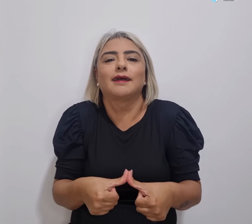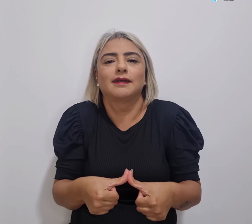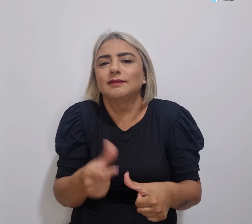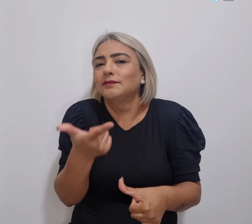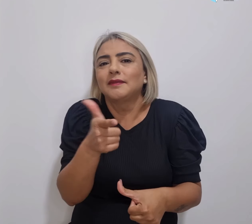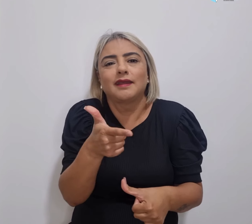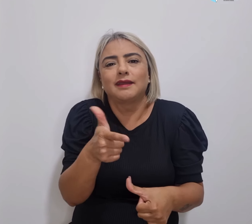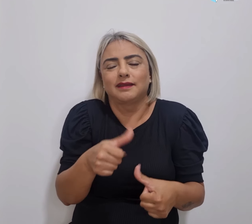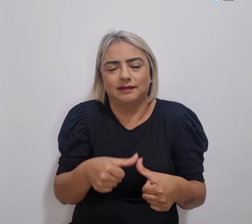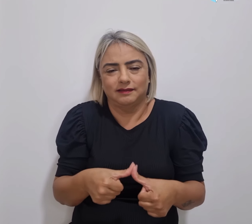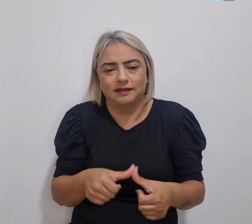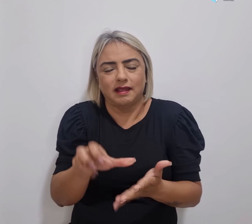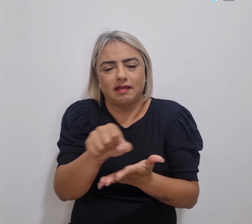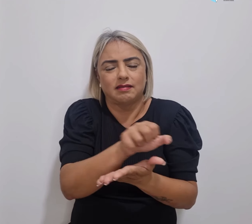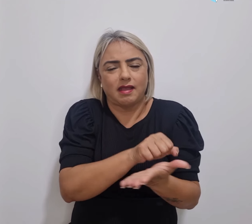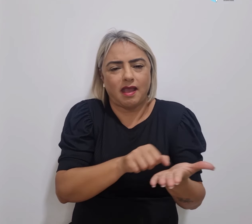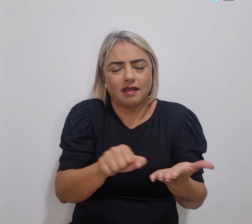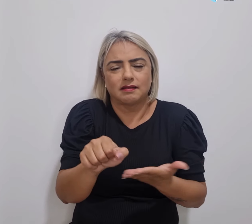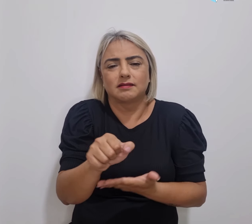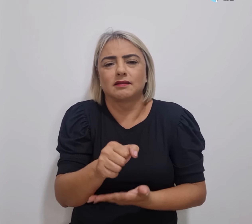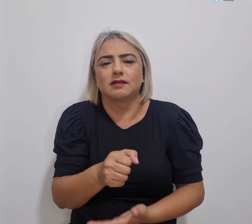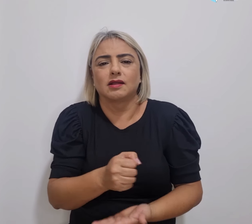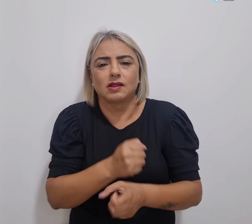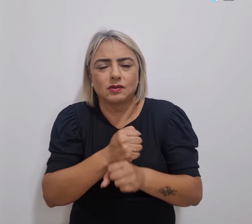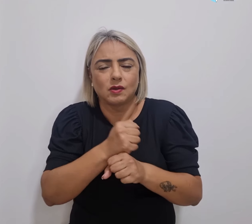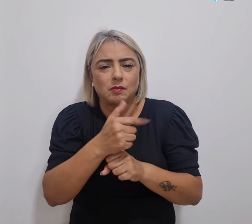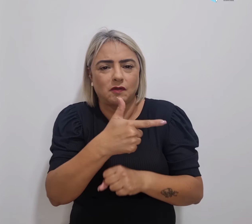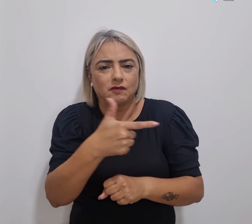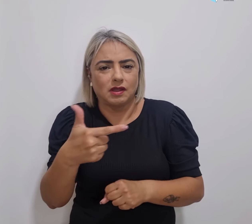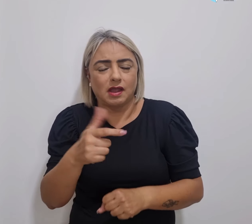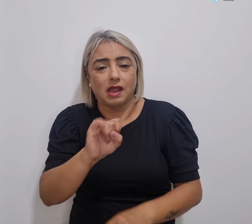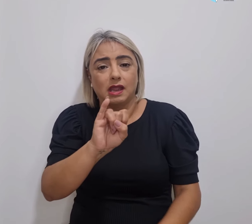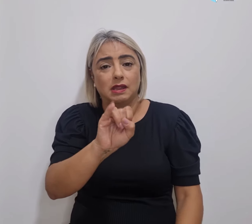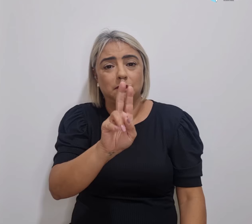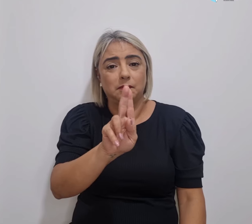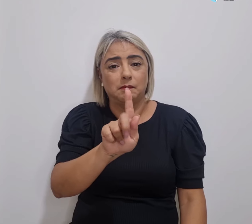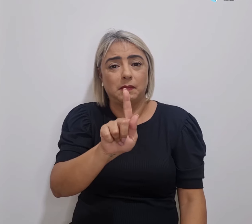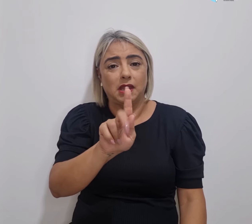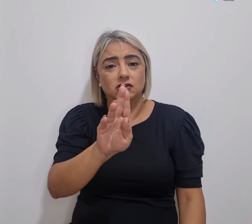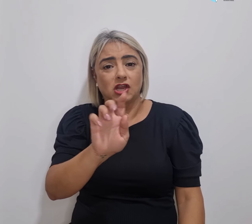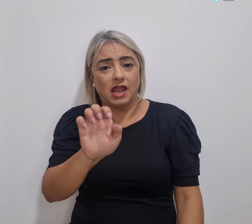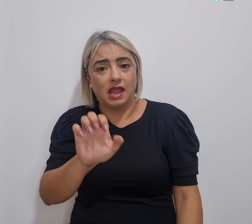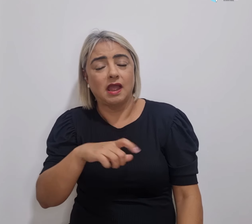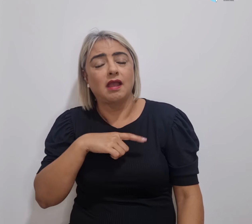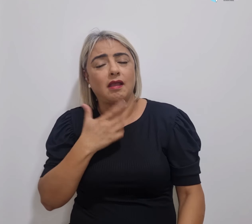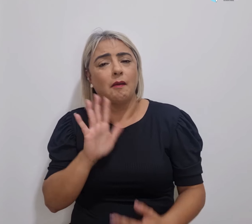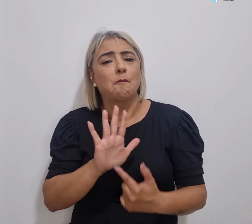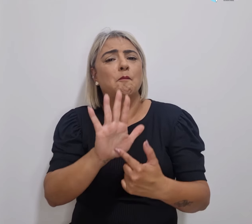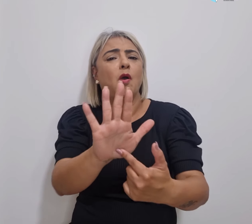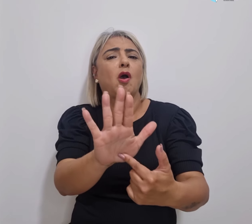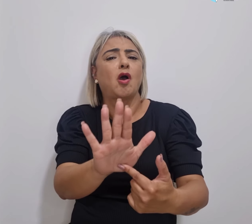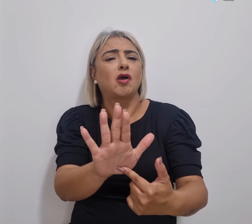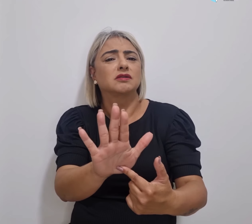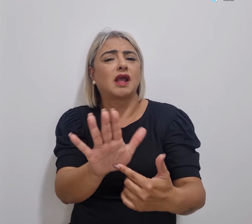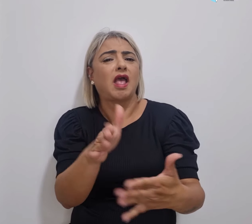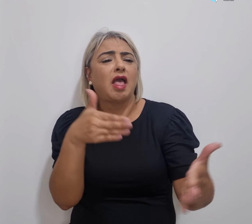Dados de 2022 do IBGE indicam que a interrupção escolar